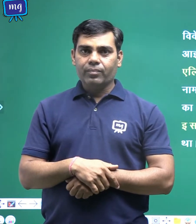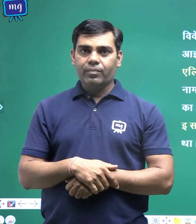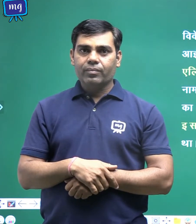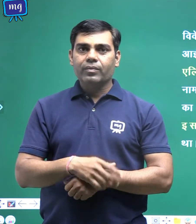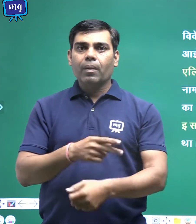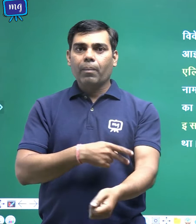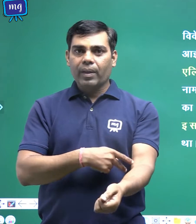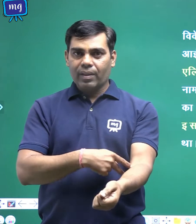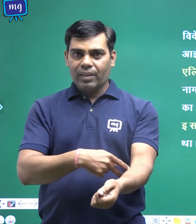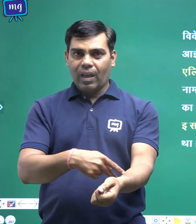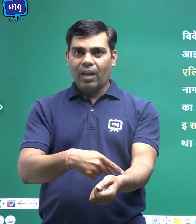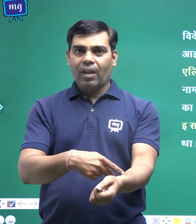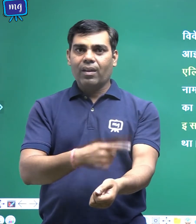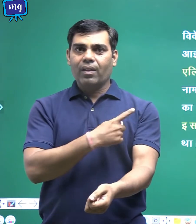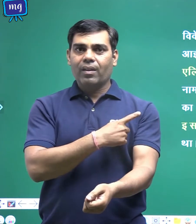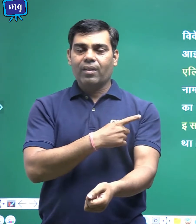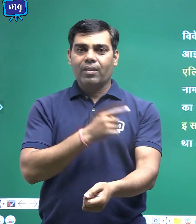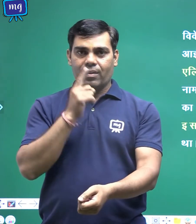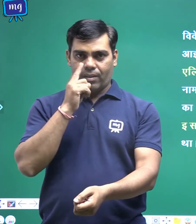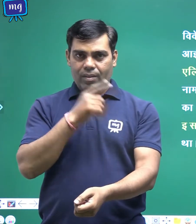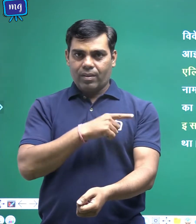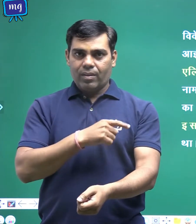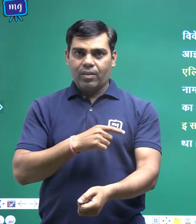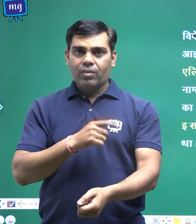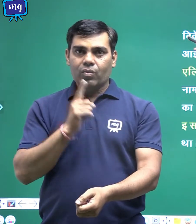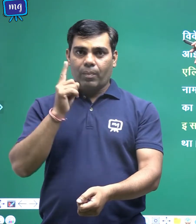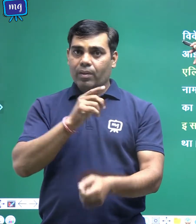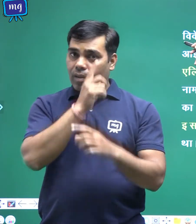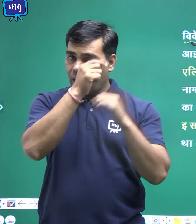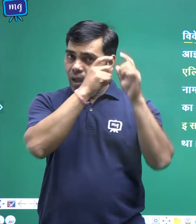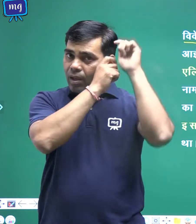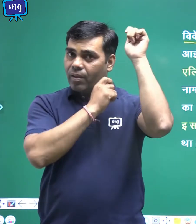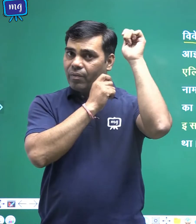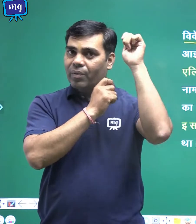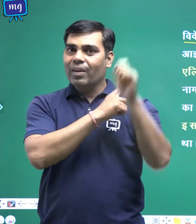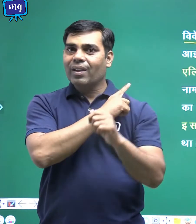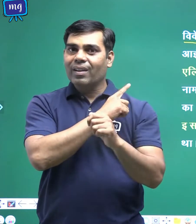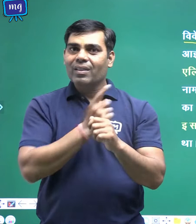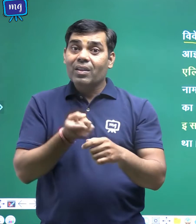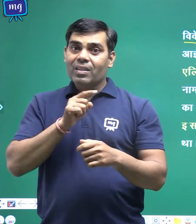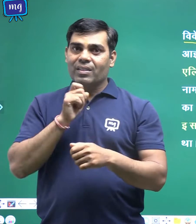भगिनी निवेदिता स्वामी विवेकानंद से